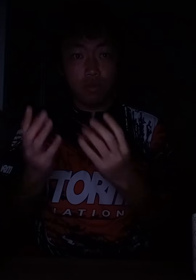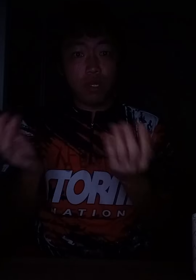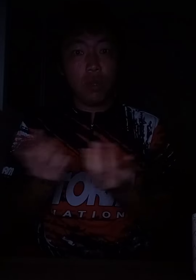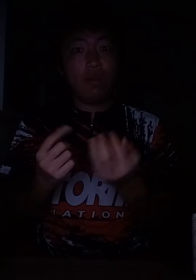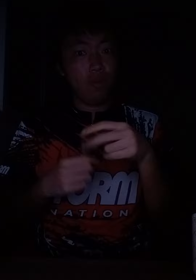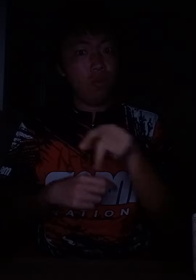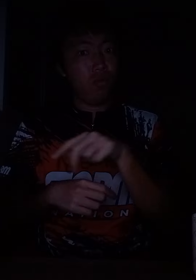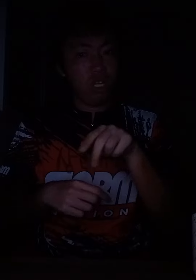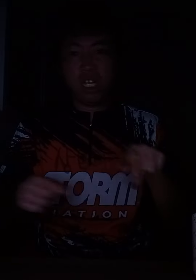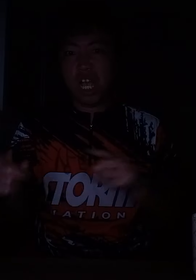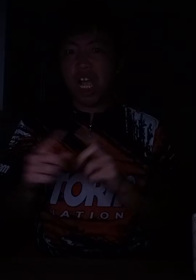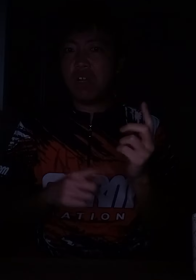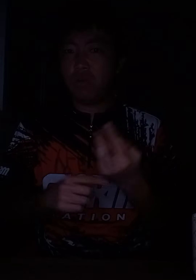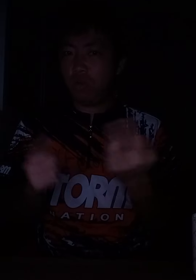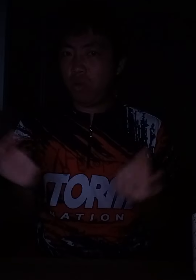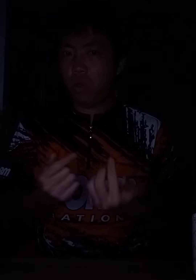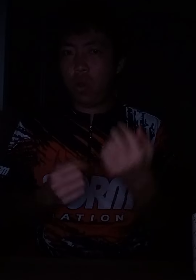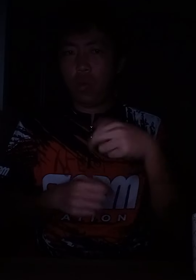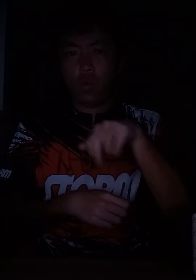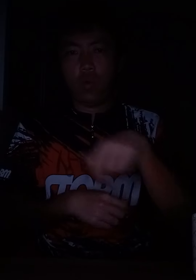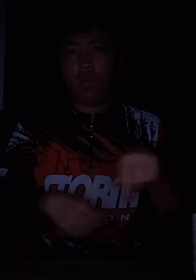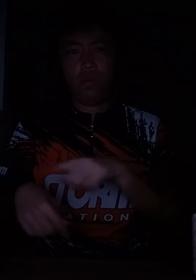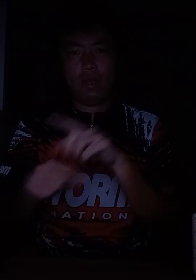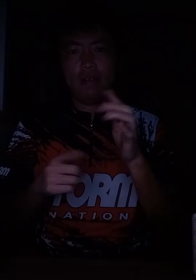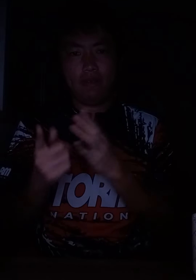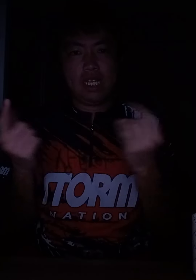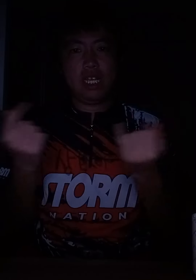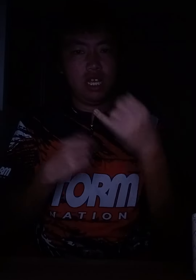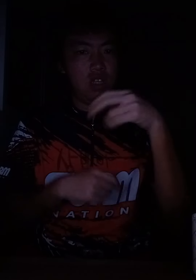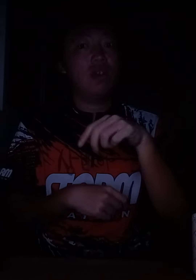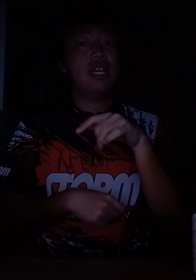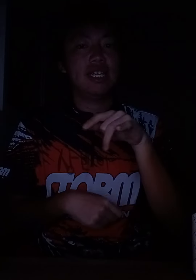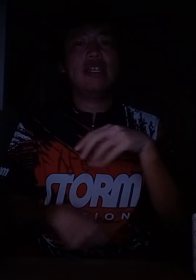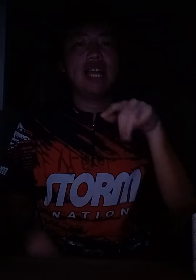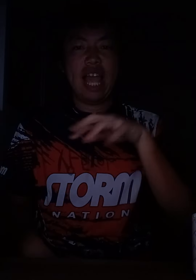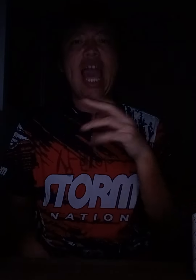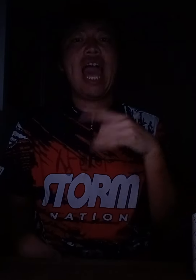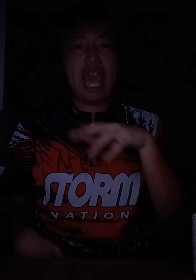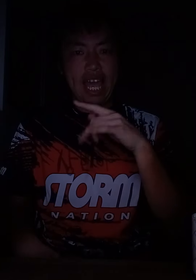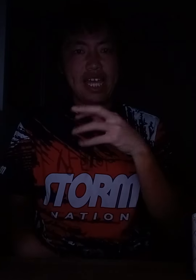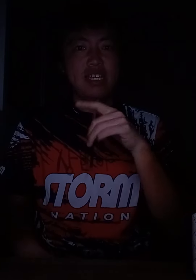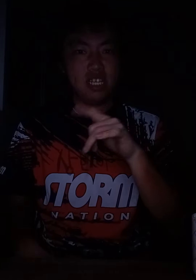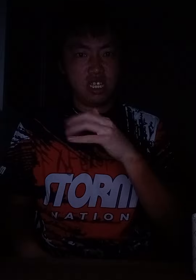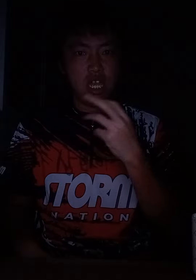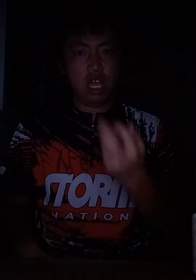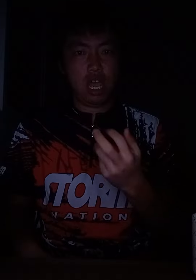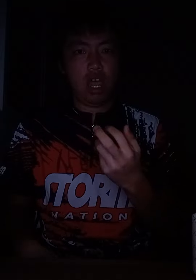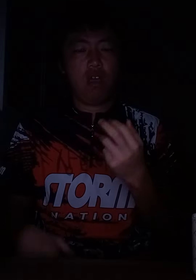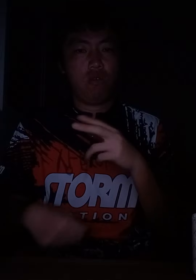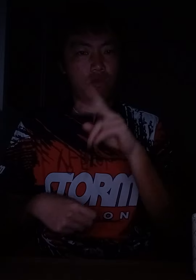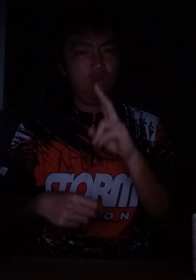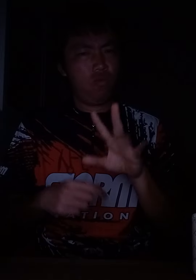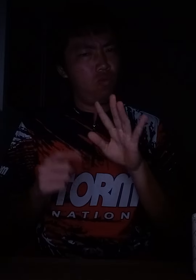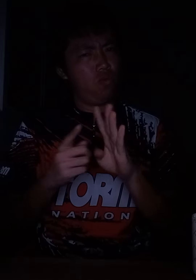광주지법은 선거운동기간이 아닌 상황에서 지지를 부탁한 혐의로 기소된 전남지역 조합장 선거 낙선자 A씨에게 선거의